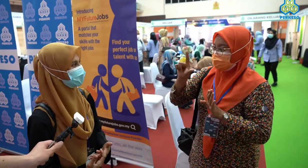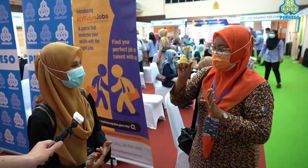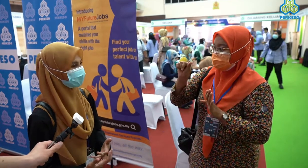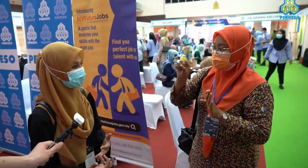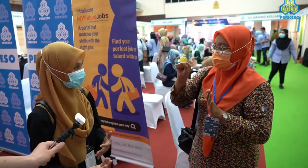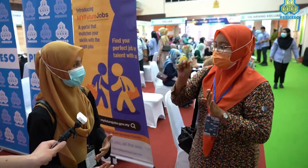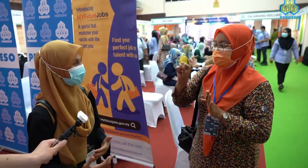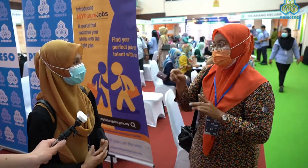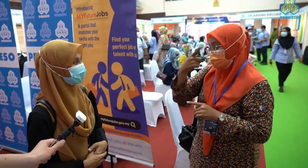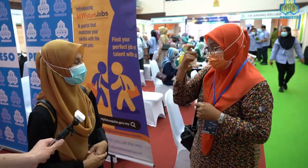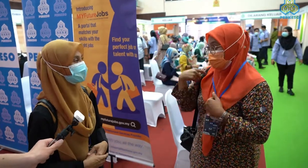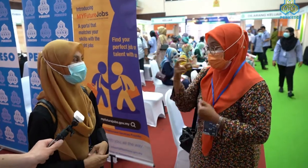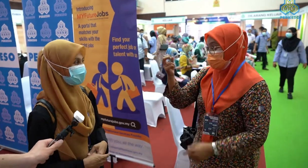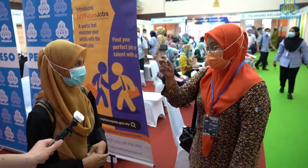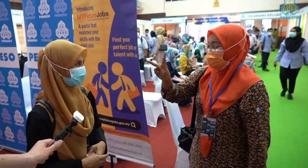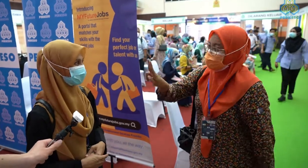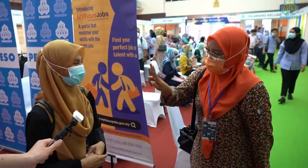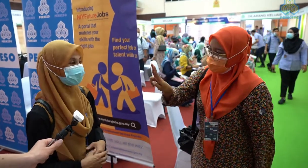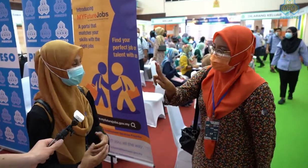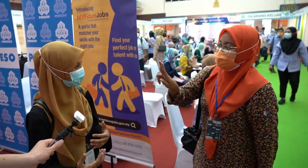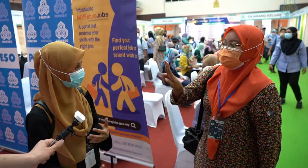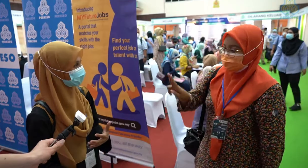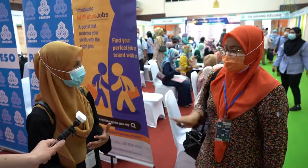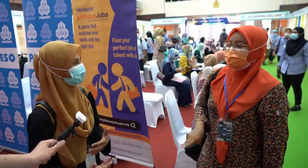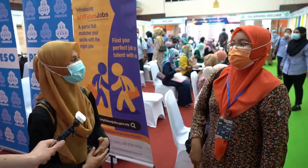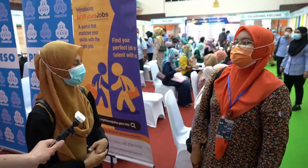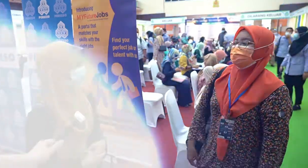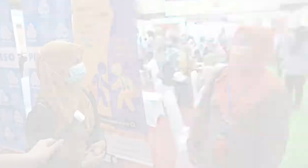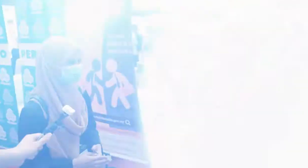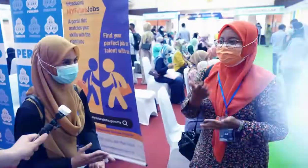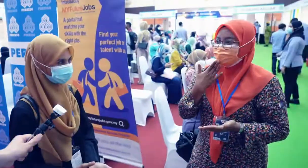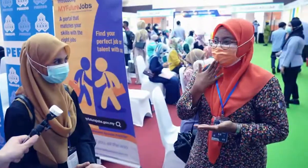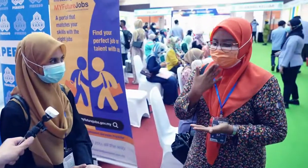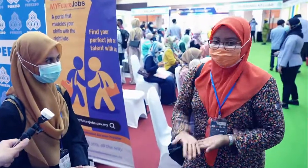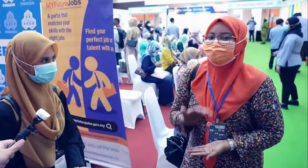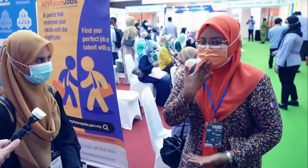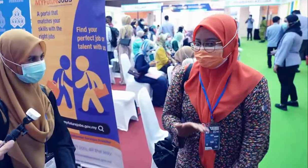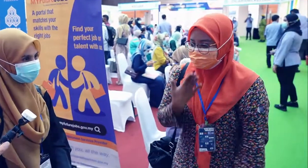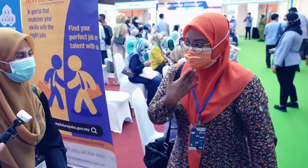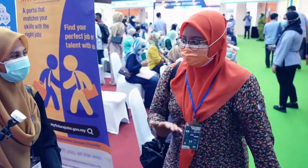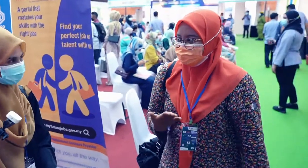bersama-sama dengan golongan yang bukan pekak, bukan OKU.